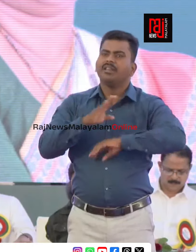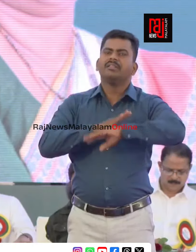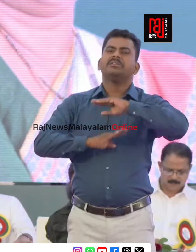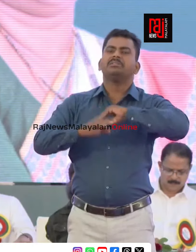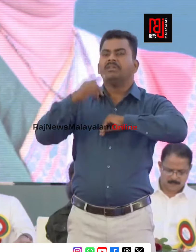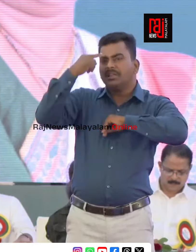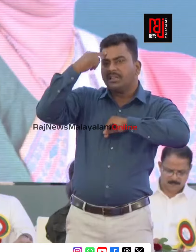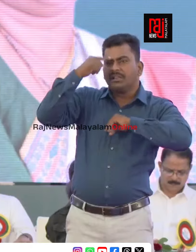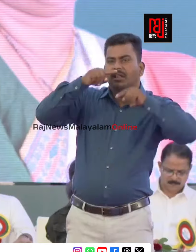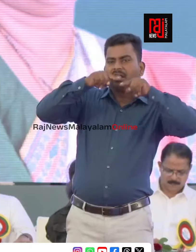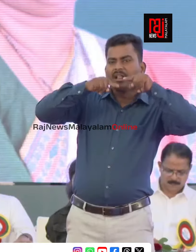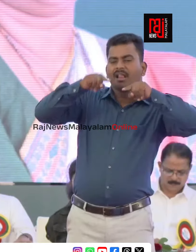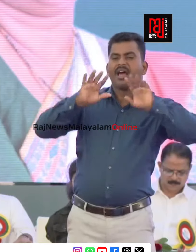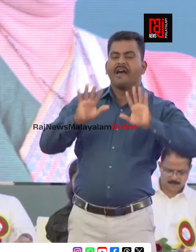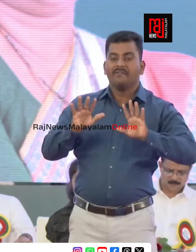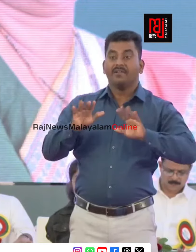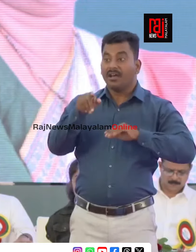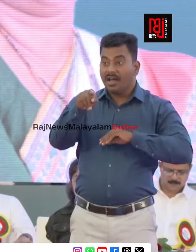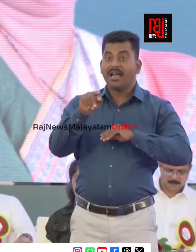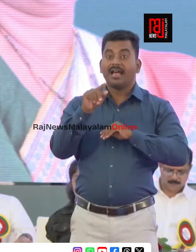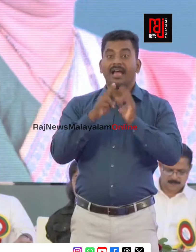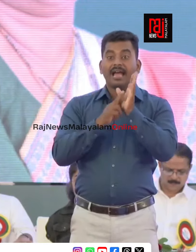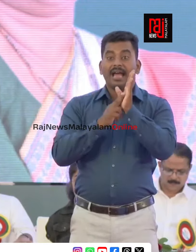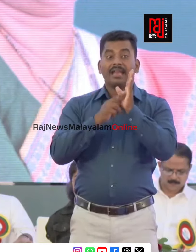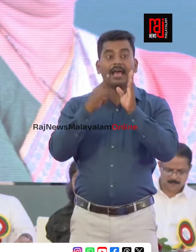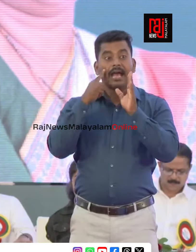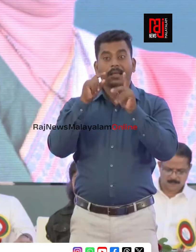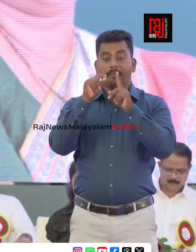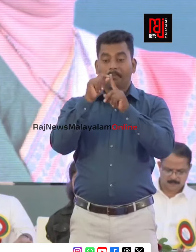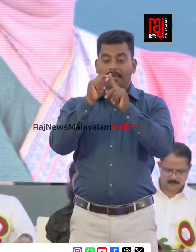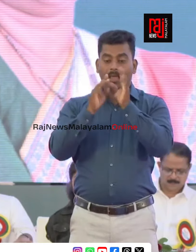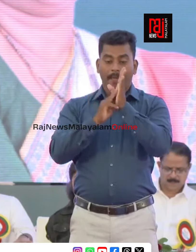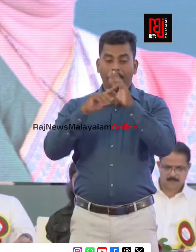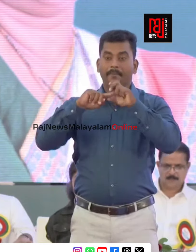കോഡിൽ പരിക്കേറ്റവർക്കുള്ള പുനരധിവാസ യൂണിറ്റ്,